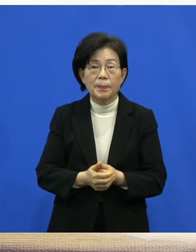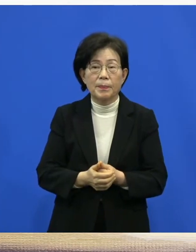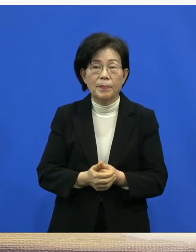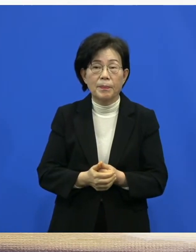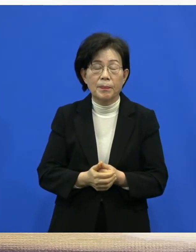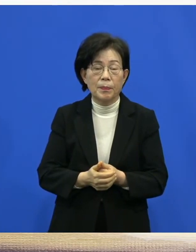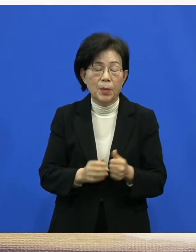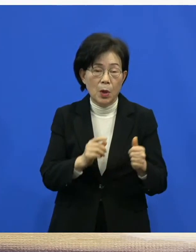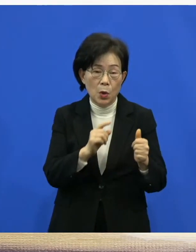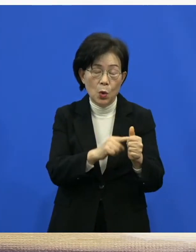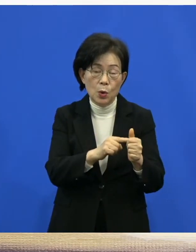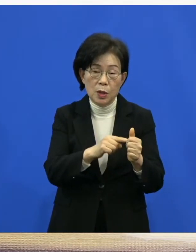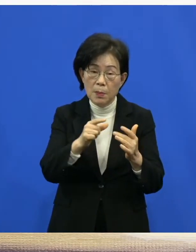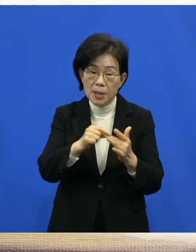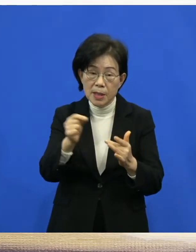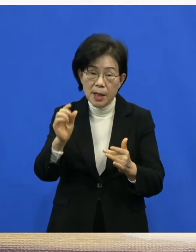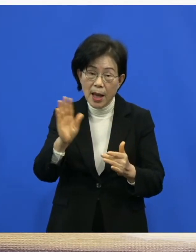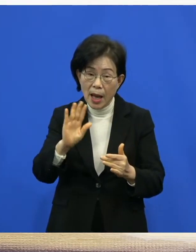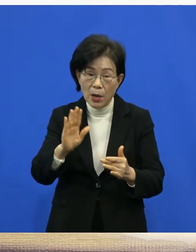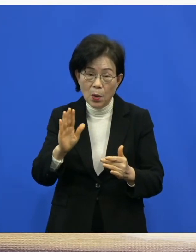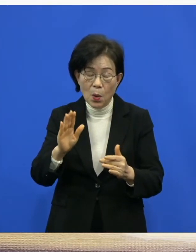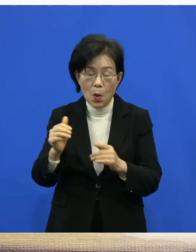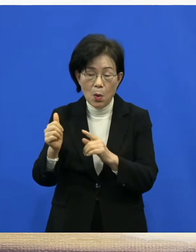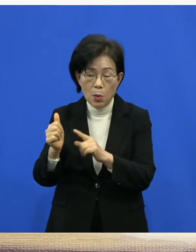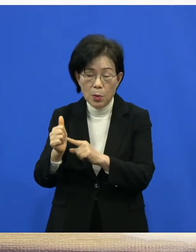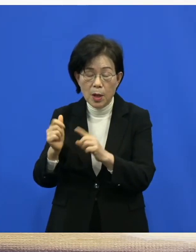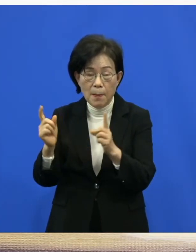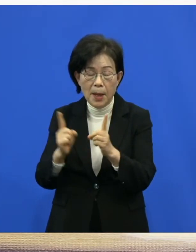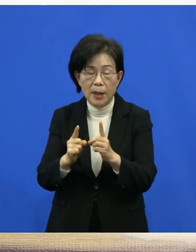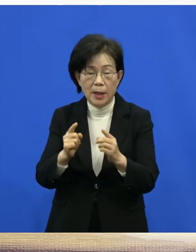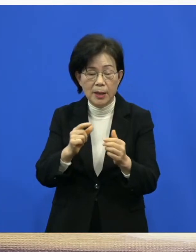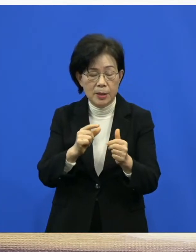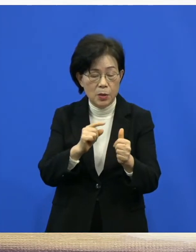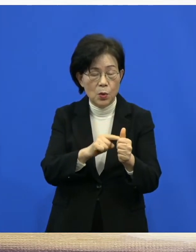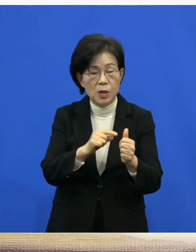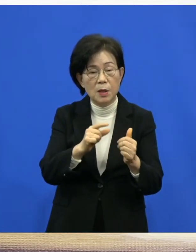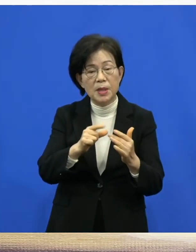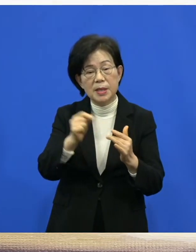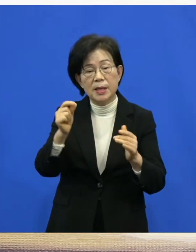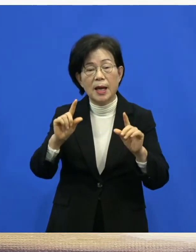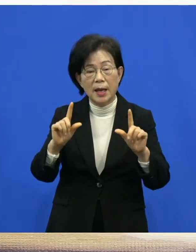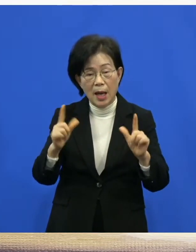이것은 요셉이 선택한 게 아니에요. 보디발을 만난 것은 요셉이 선택한 게 아니에요.